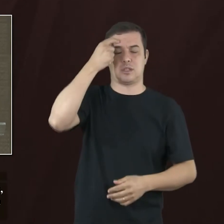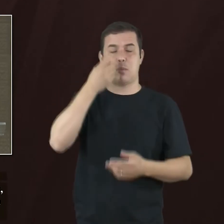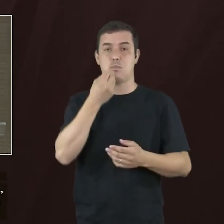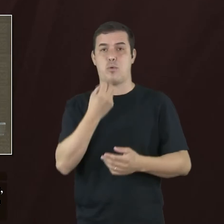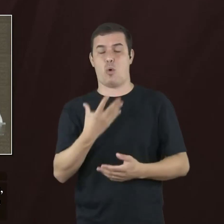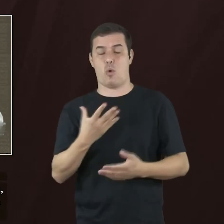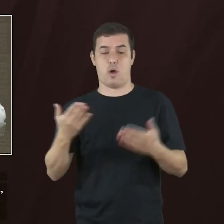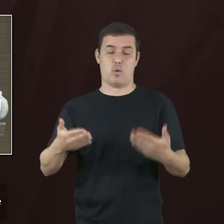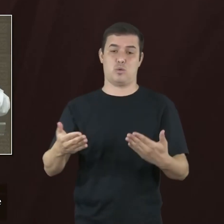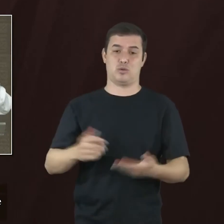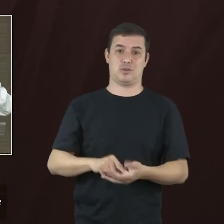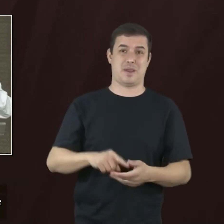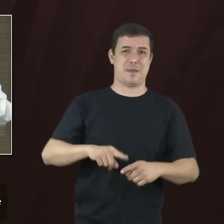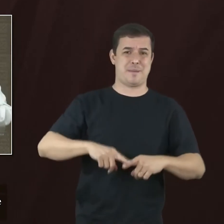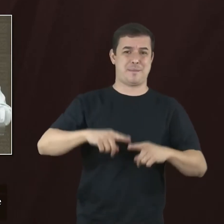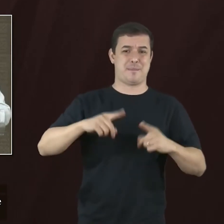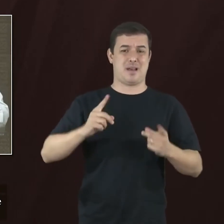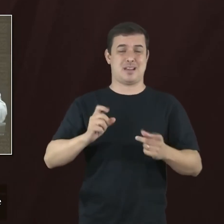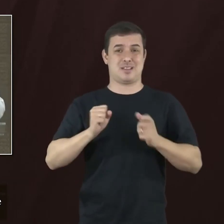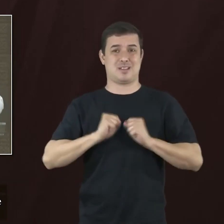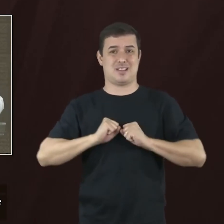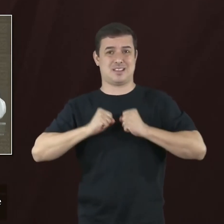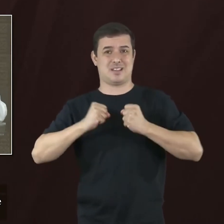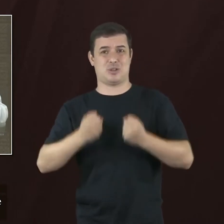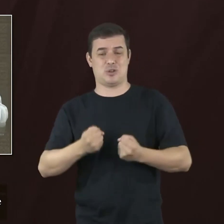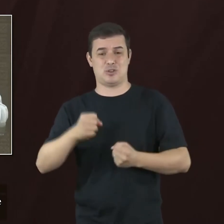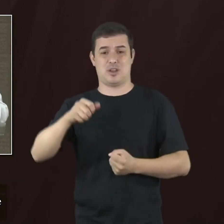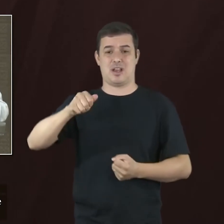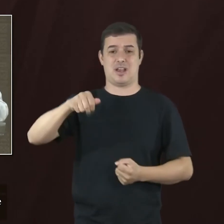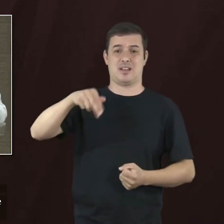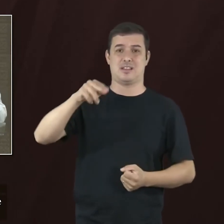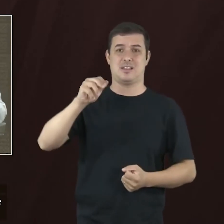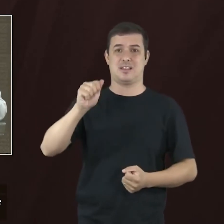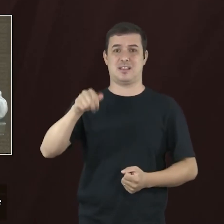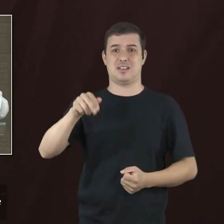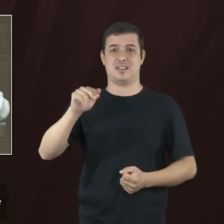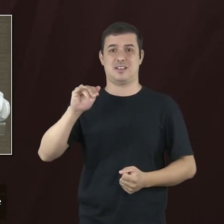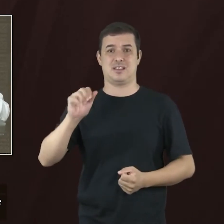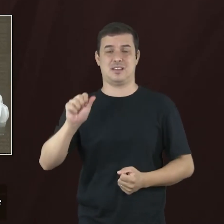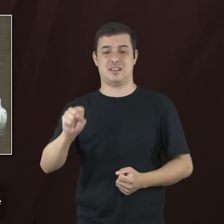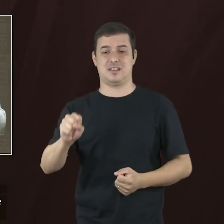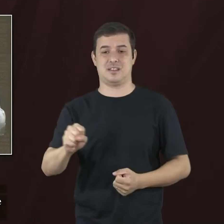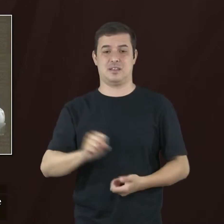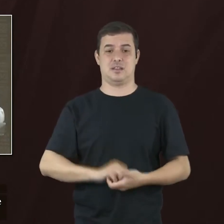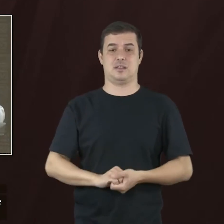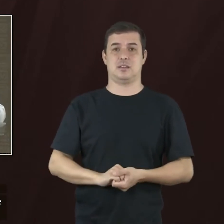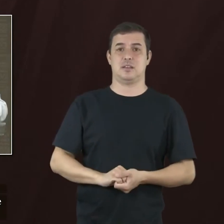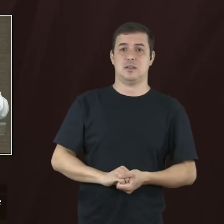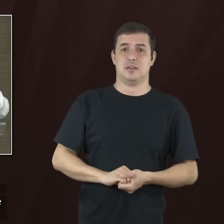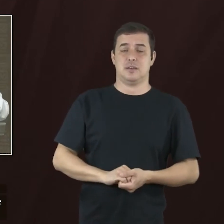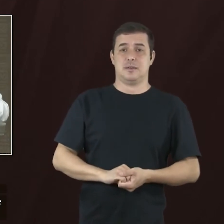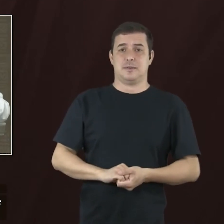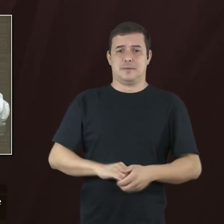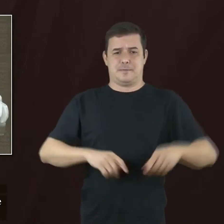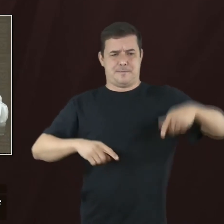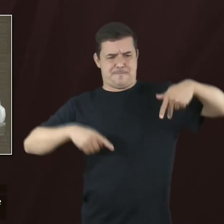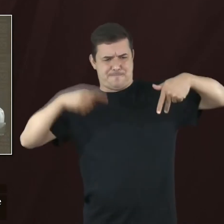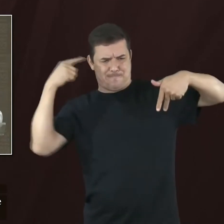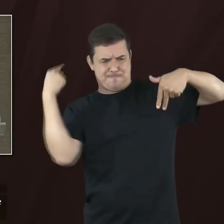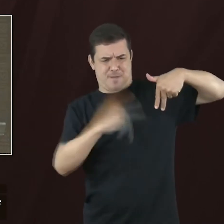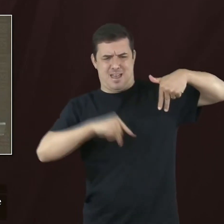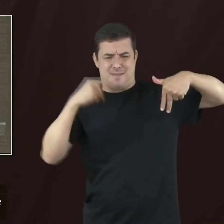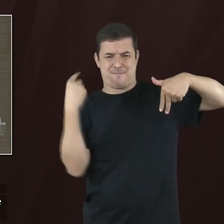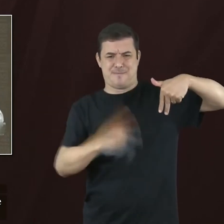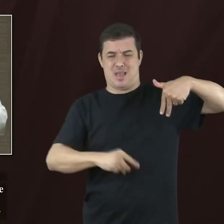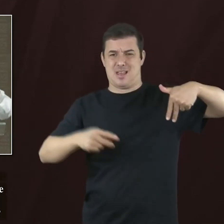de hoje. Mas o sumo sacerdote Ananias mandou aos que estavam perto dele que lhe batessem na